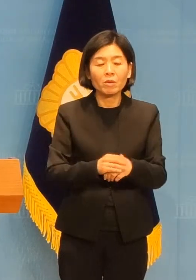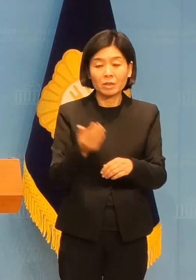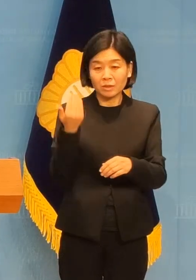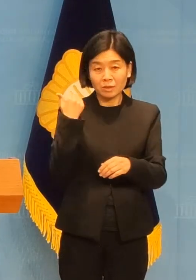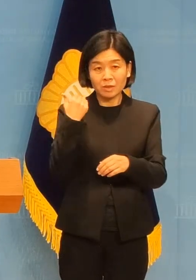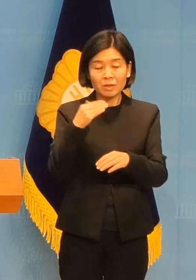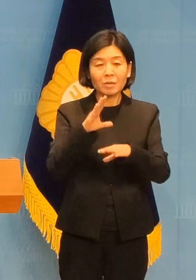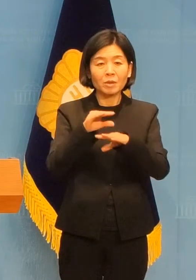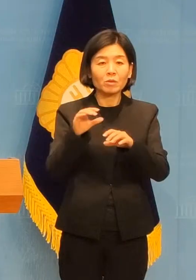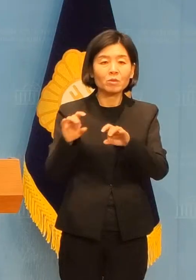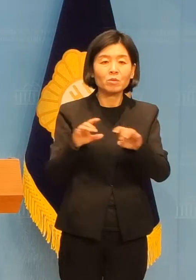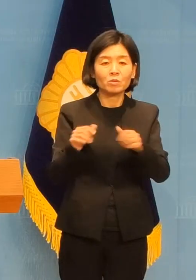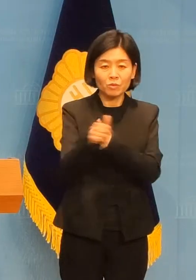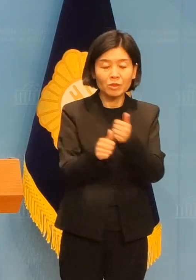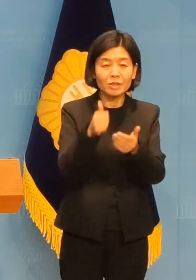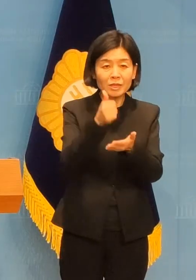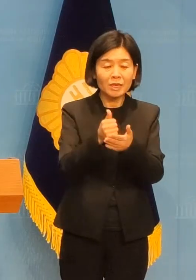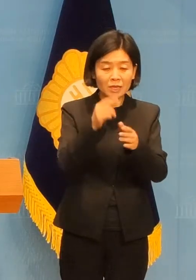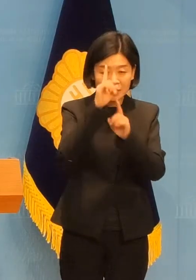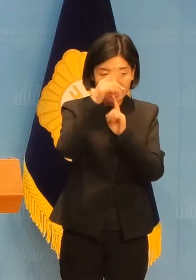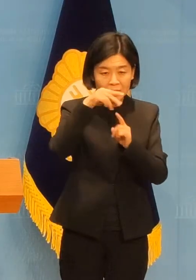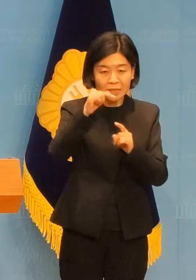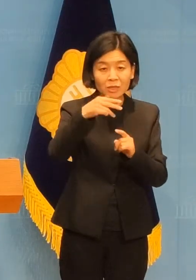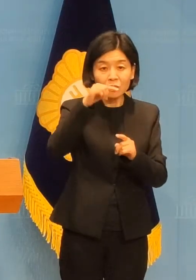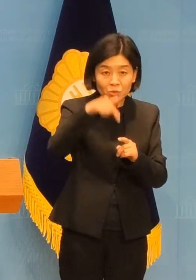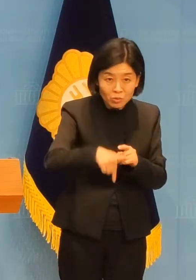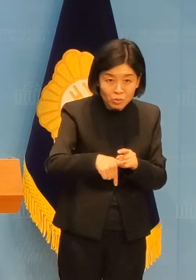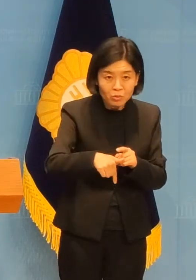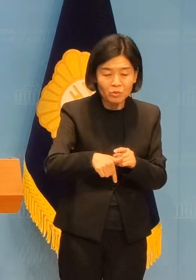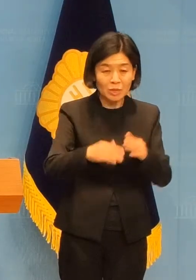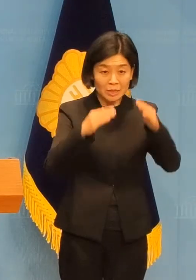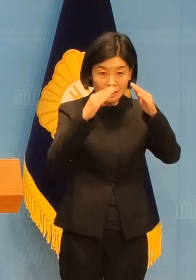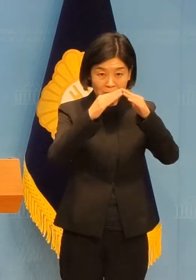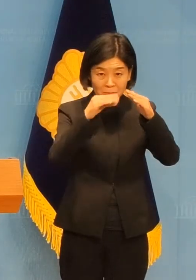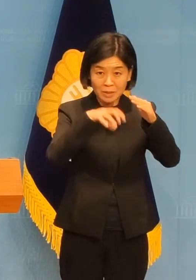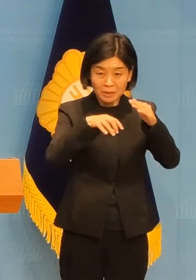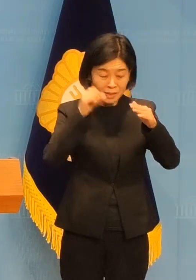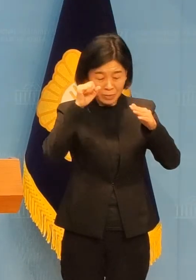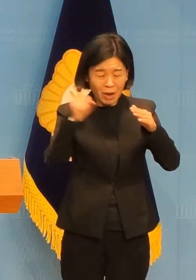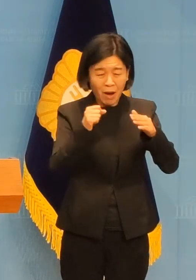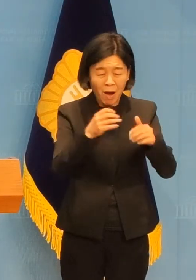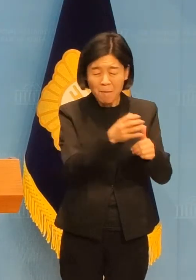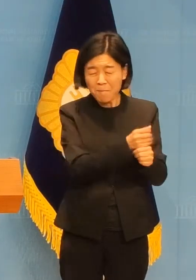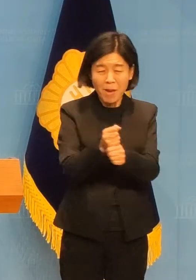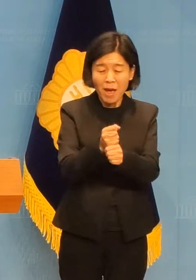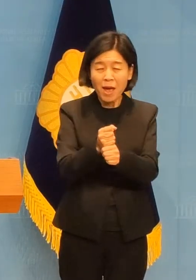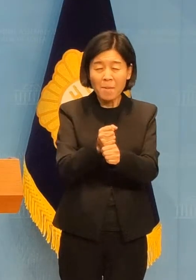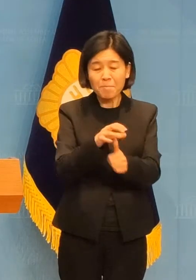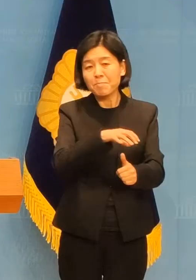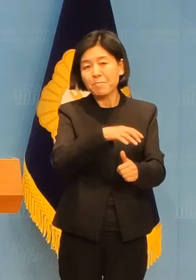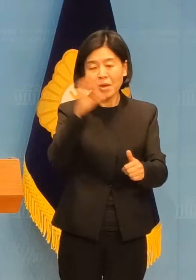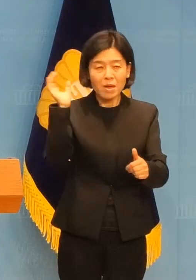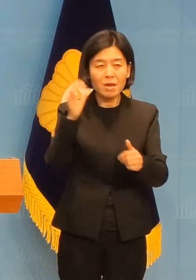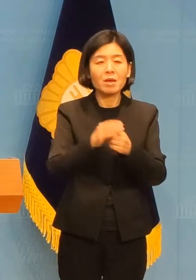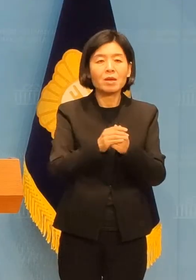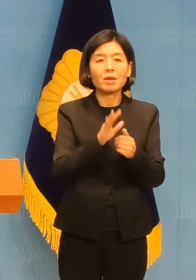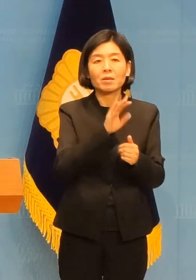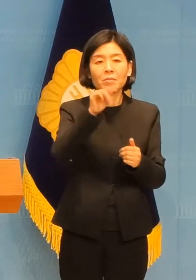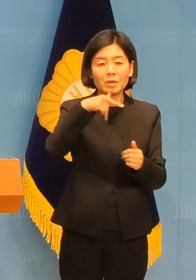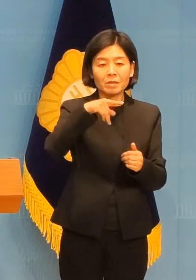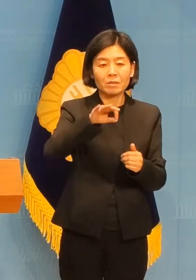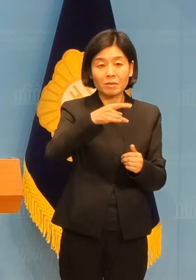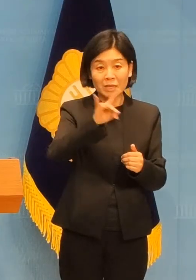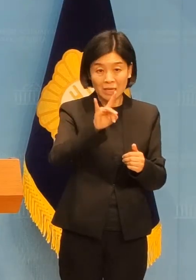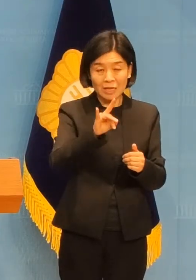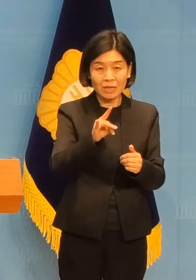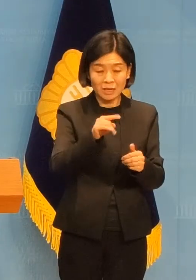방송통신위원장은 새벽 자택에서 전격 체포됐다 풀려났고 박성재 전 법무부 장관은 내란